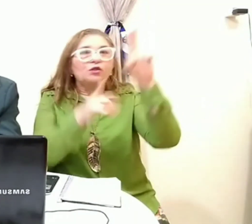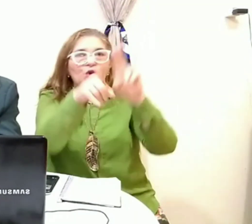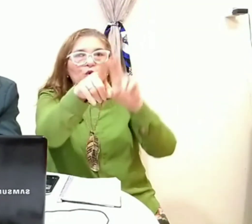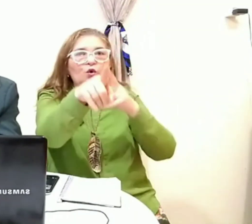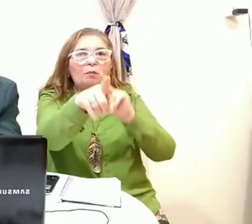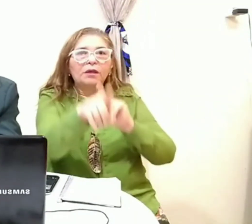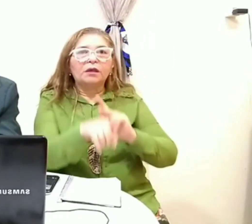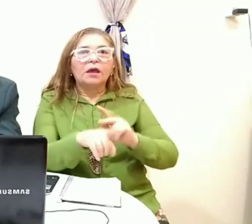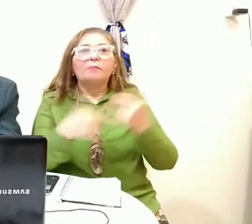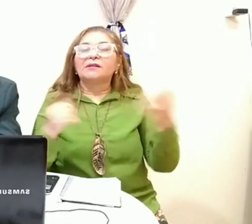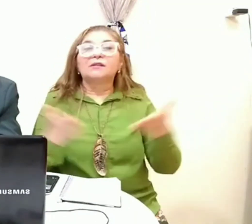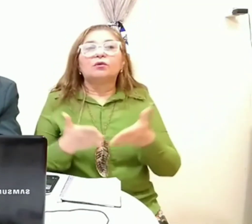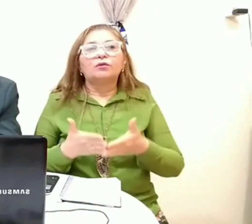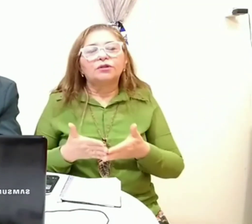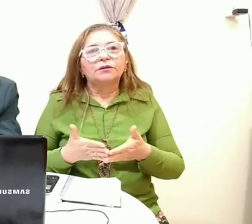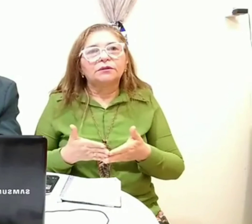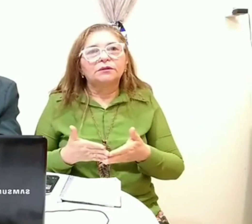hoje.